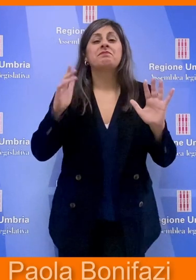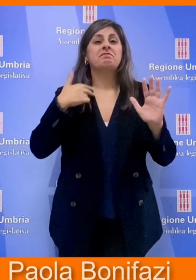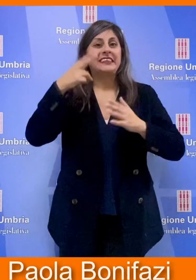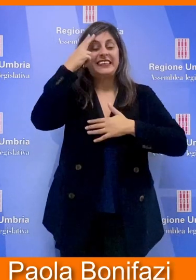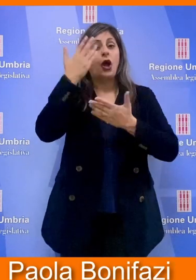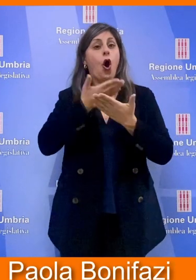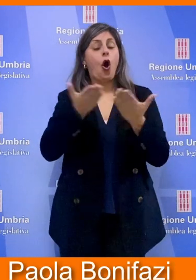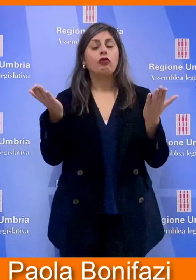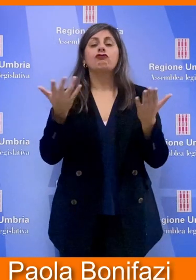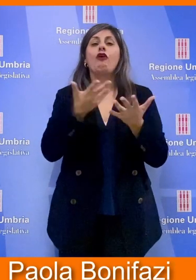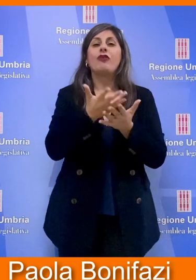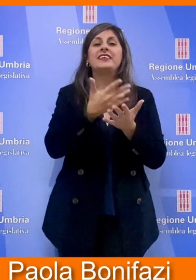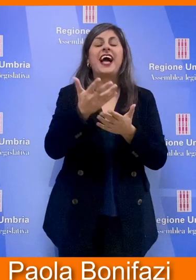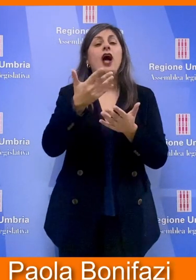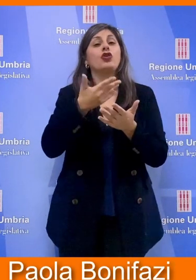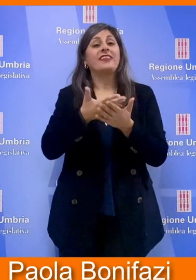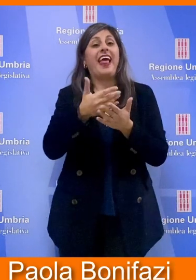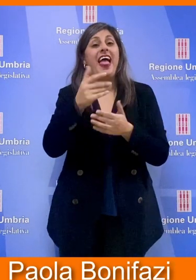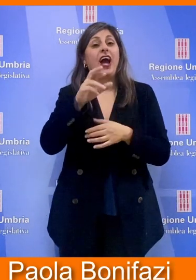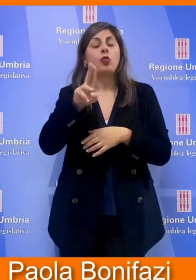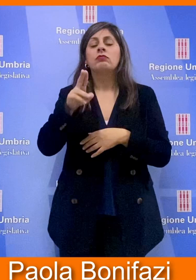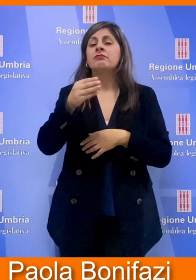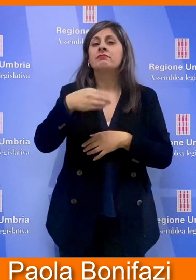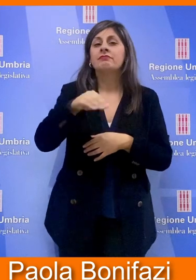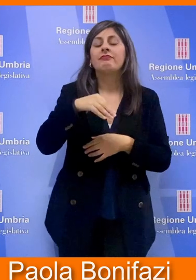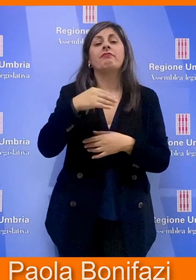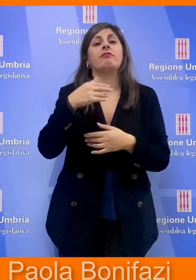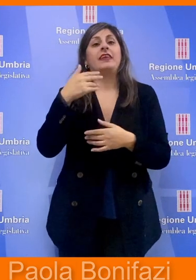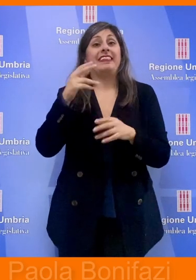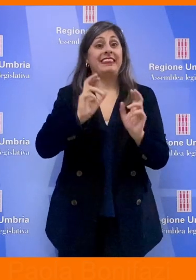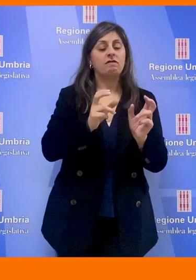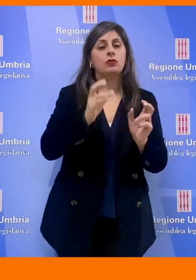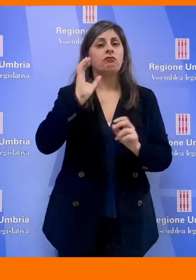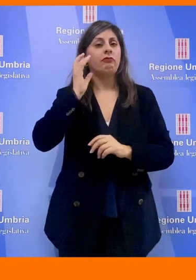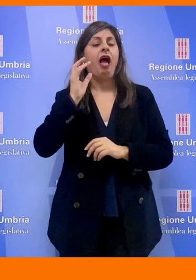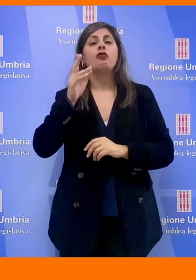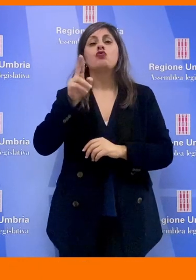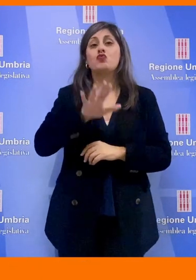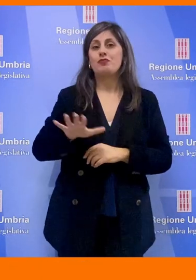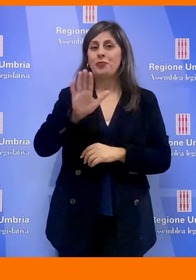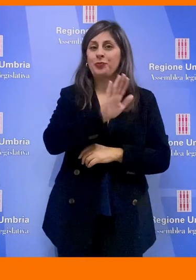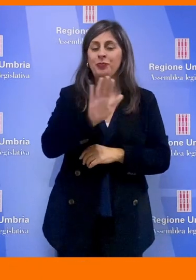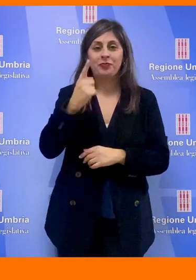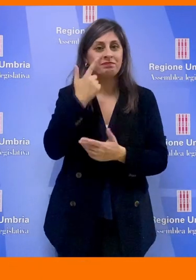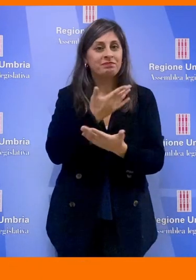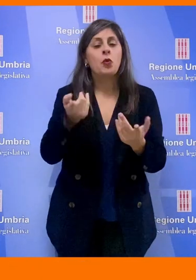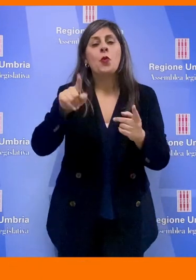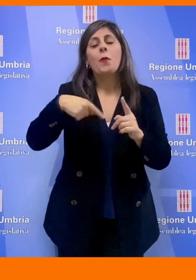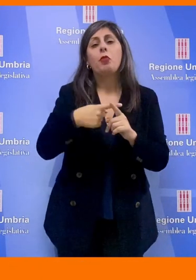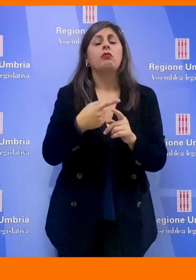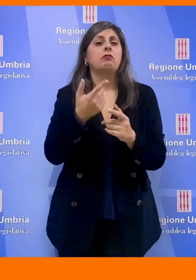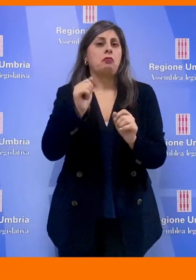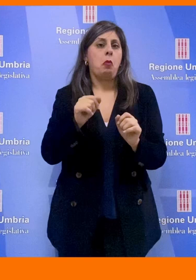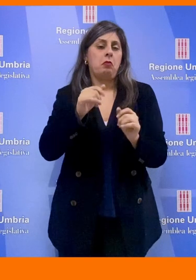tutto. Vi ricordo che il notiziario Telecru va in onda sulle emittenti televisive radiofoniche dell'Umbria è disponibile anche